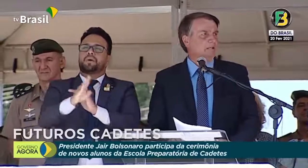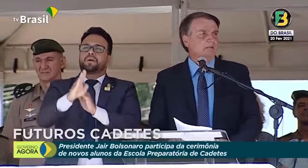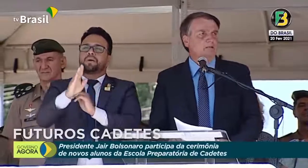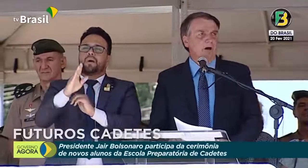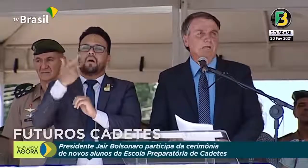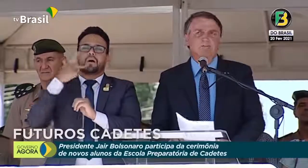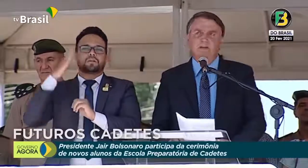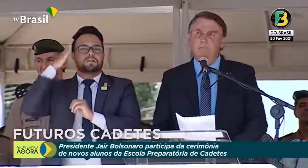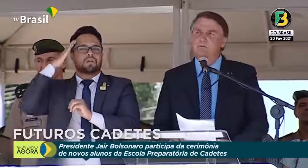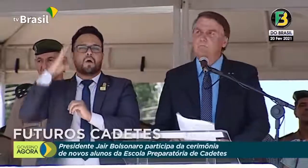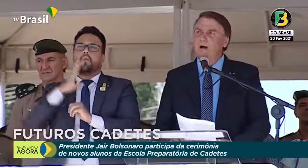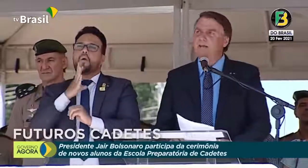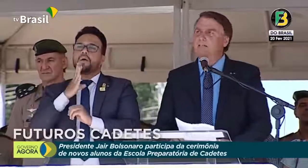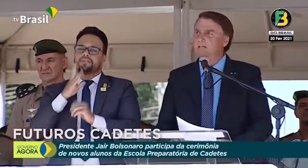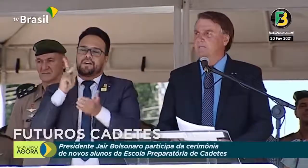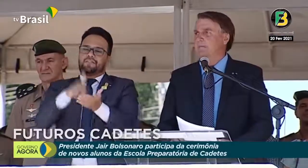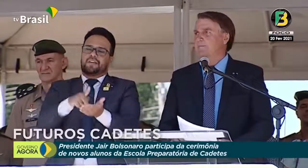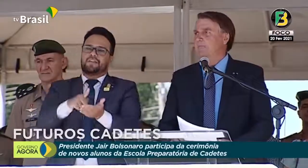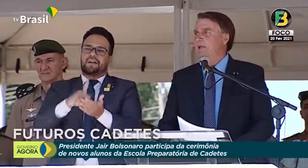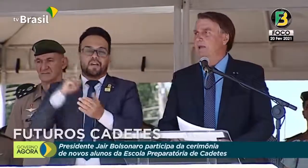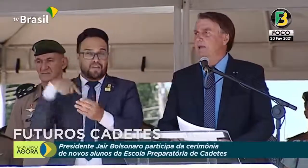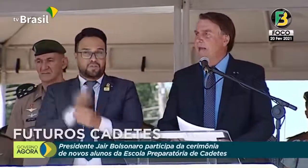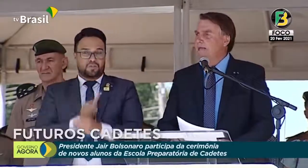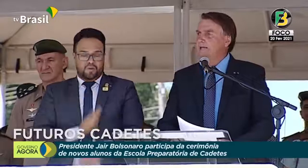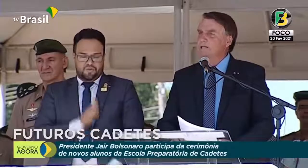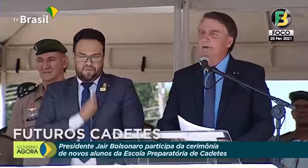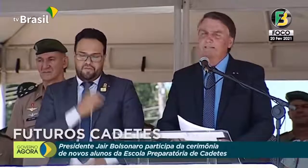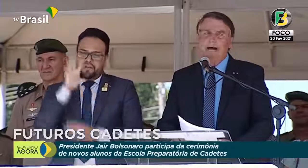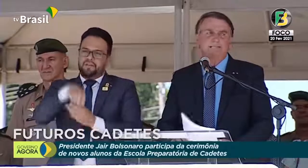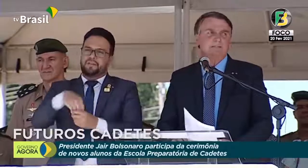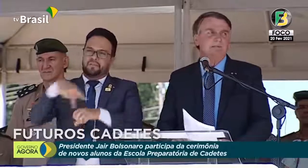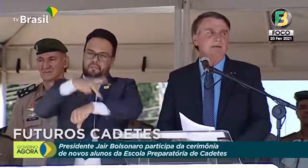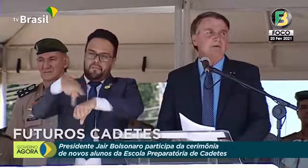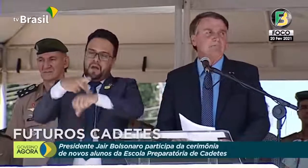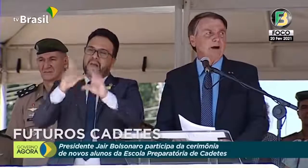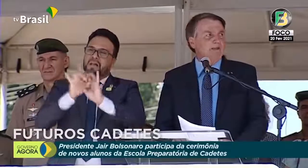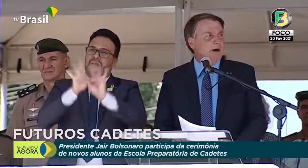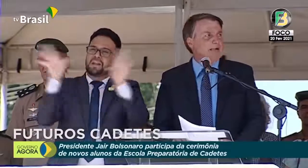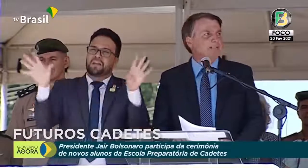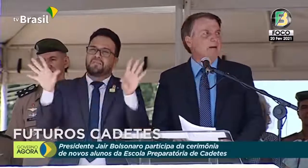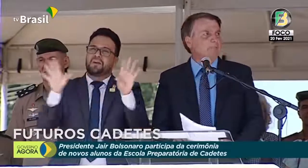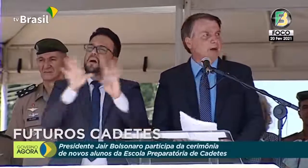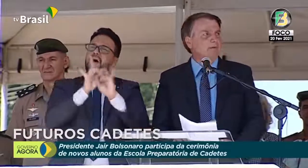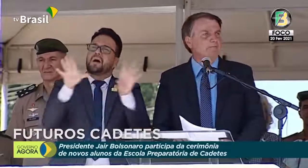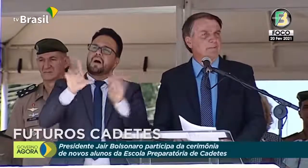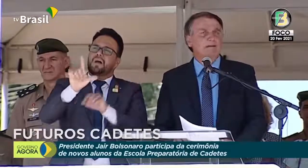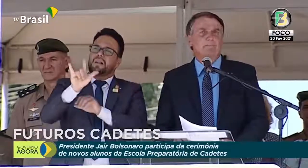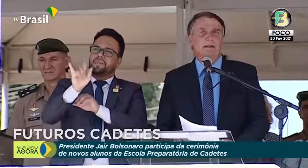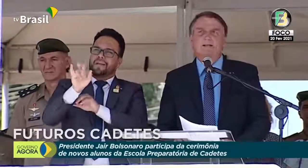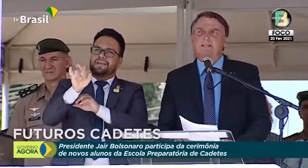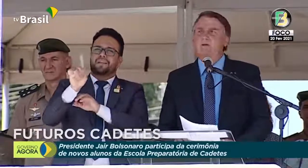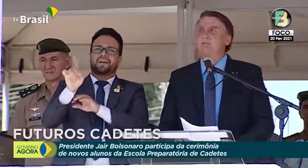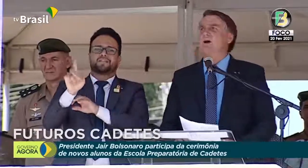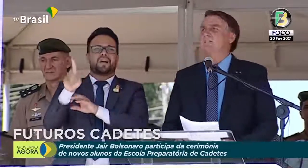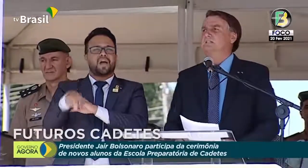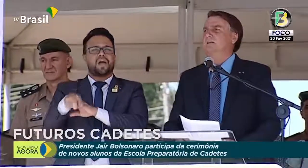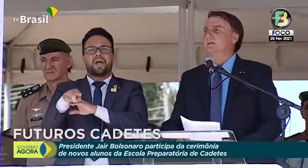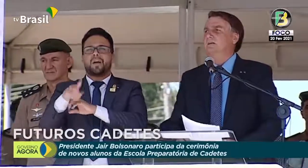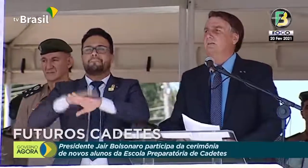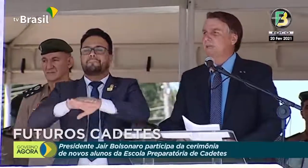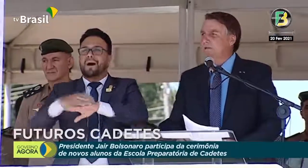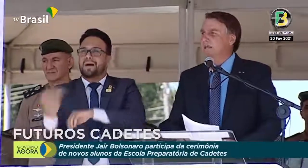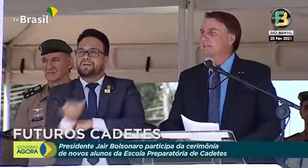verdade. Nós vivemos num país livre. Essa liberdade vale mais que a própria vida para cada um de